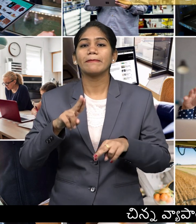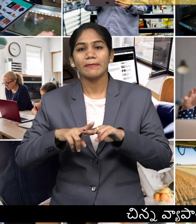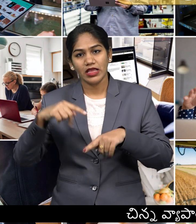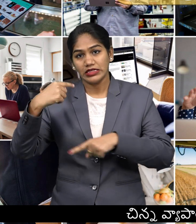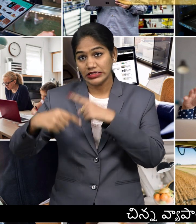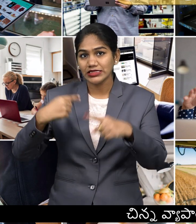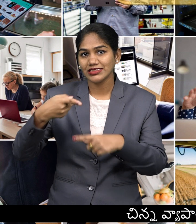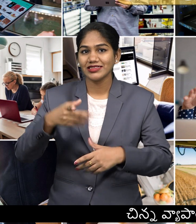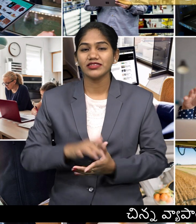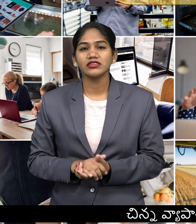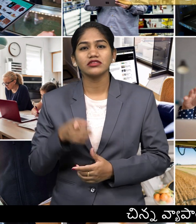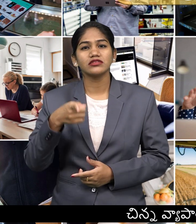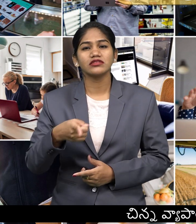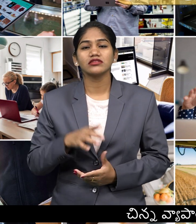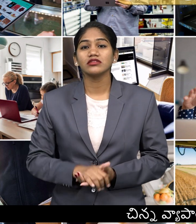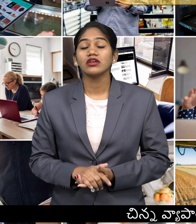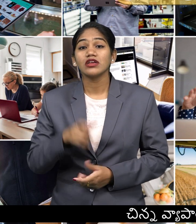చిన్న వ్యాపారులు, వాచ్మెన్ మరియు